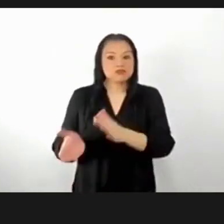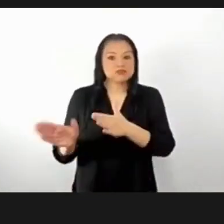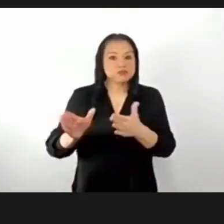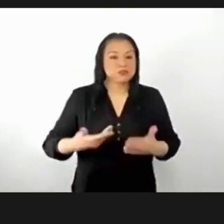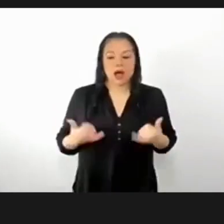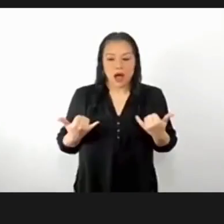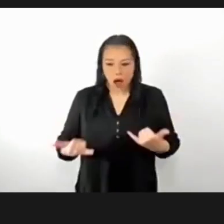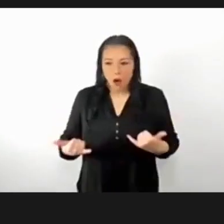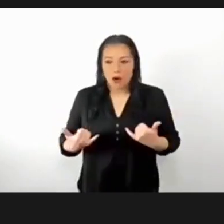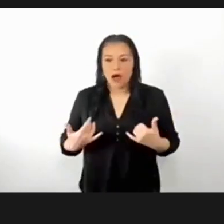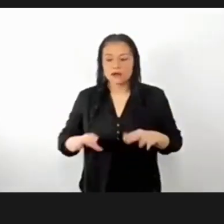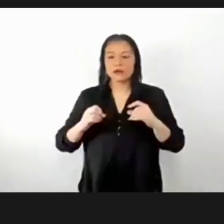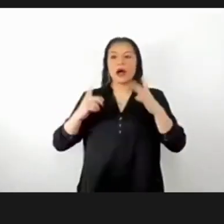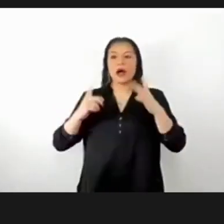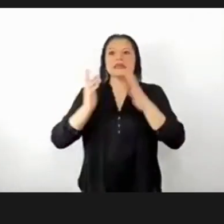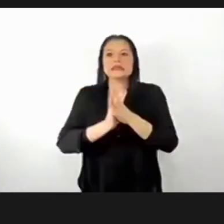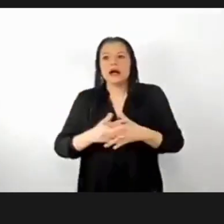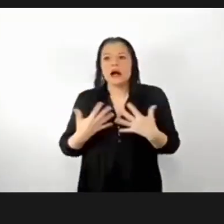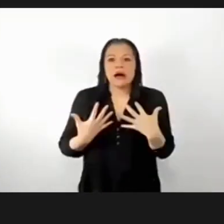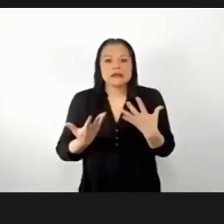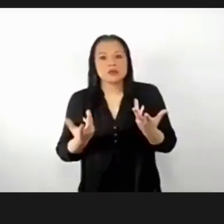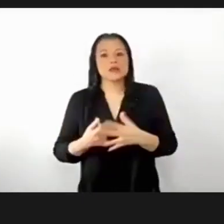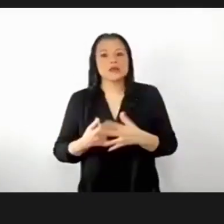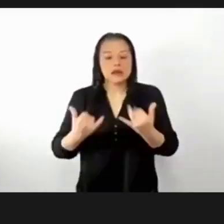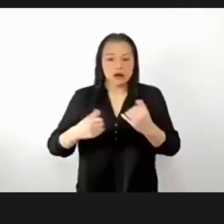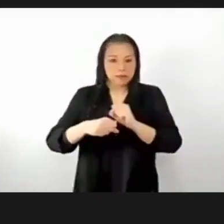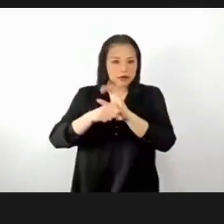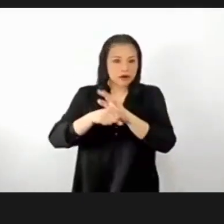ahora estamos tan azorados y tan